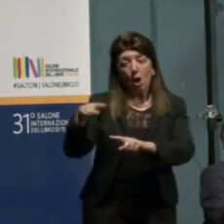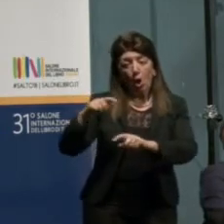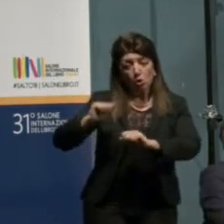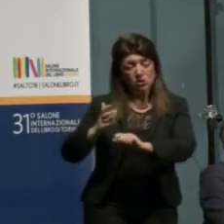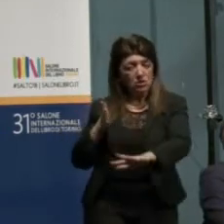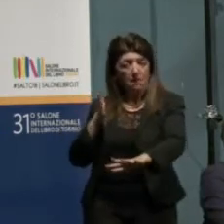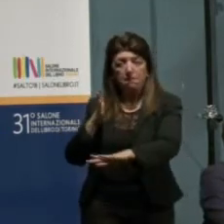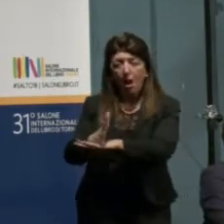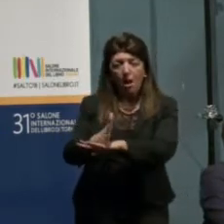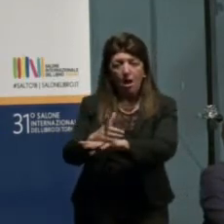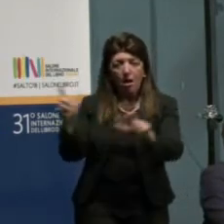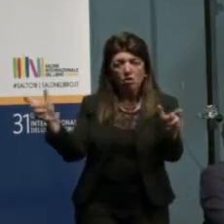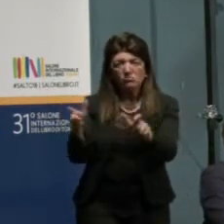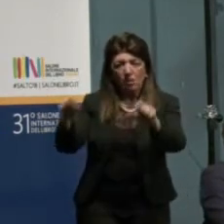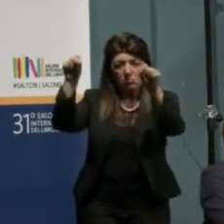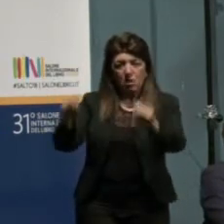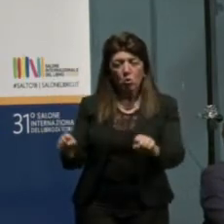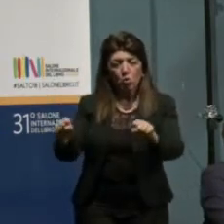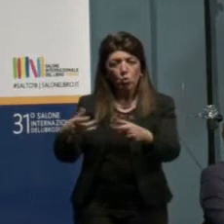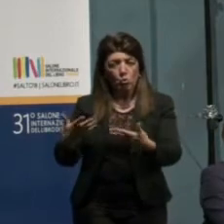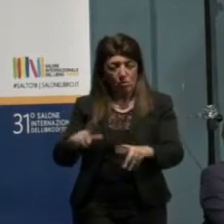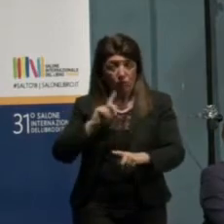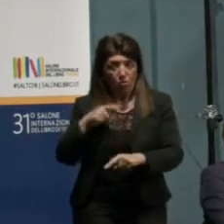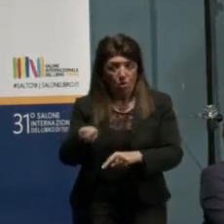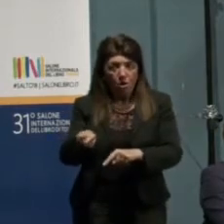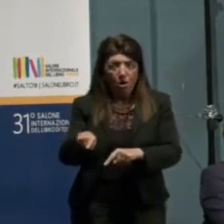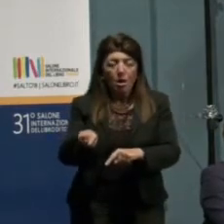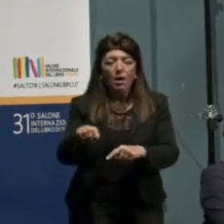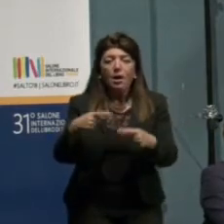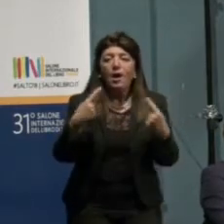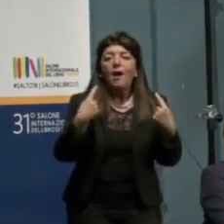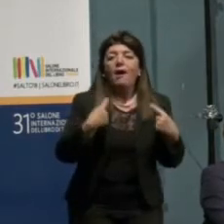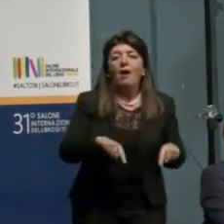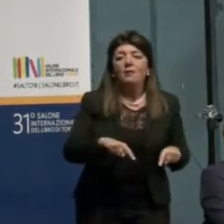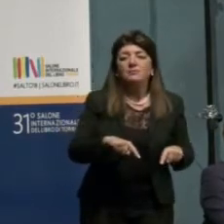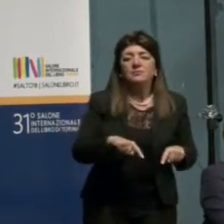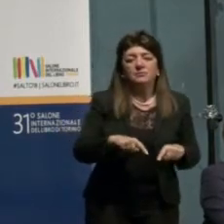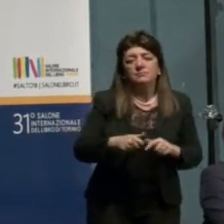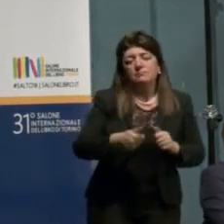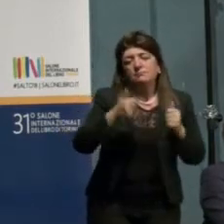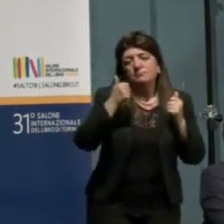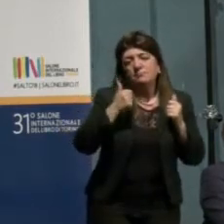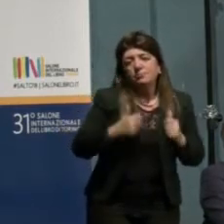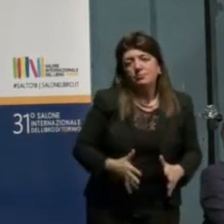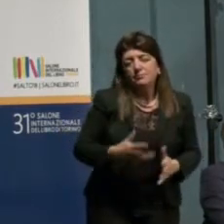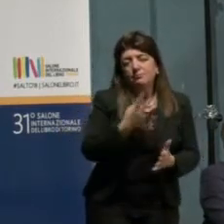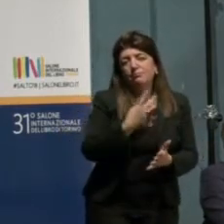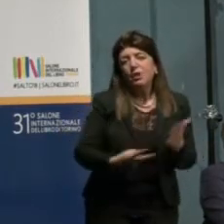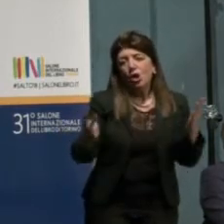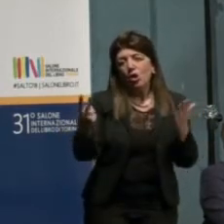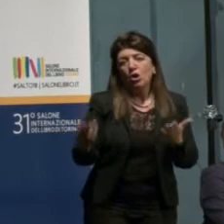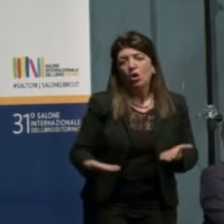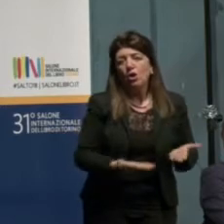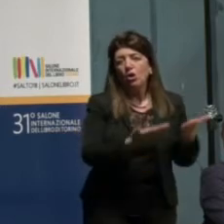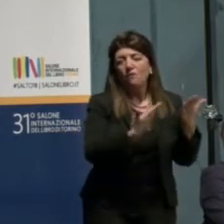cercando di chiuderlo forzatamente e questa è la ennesima prova diciamo